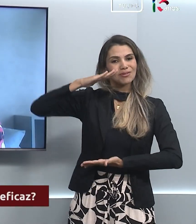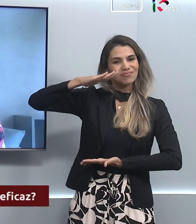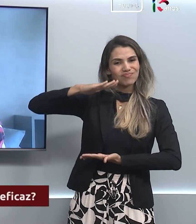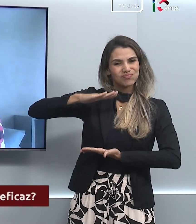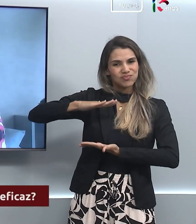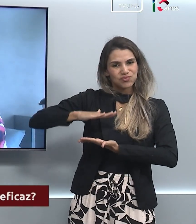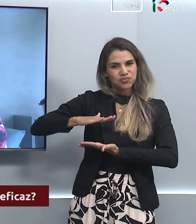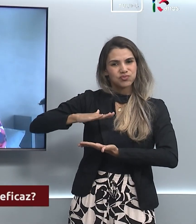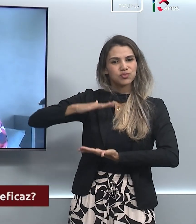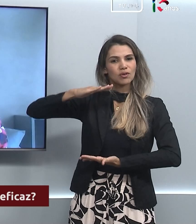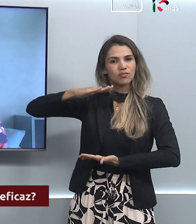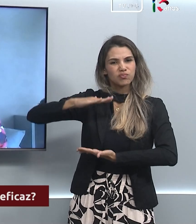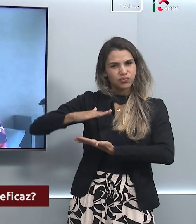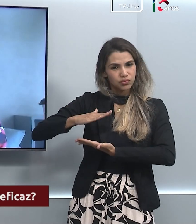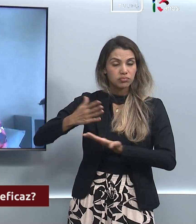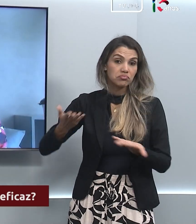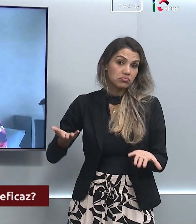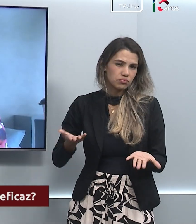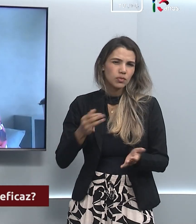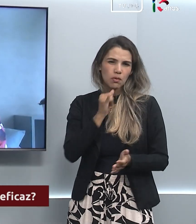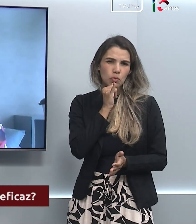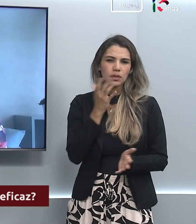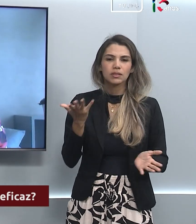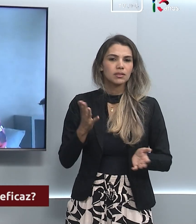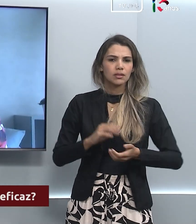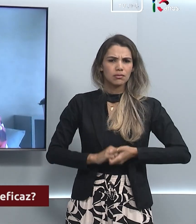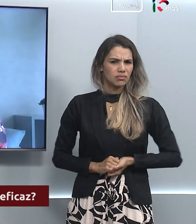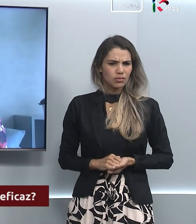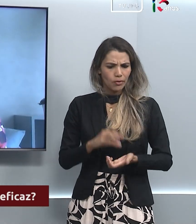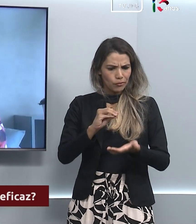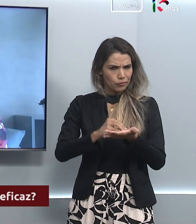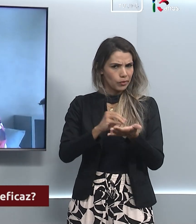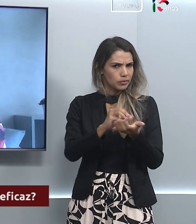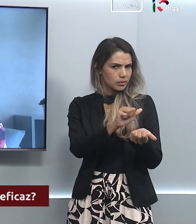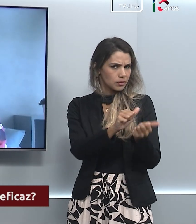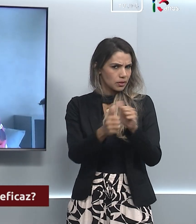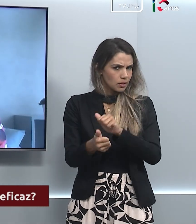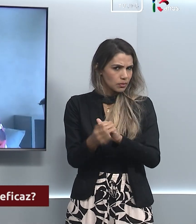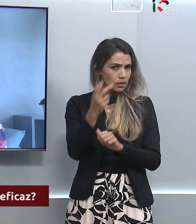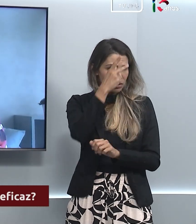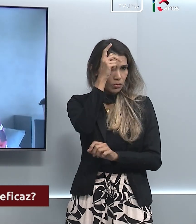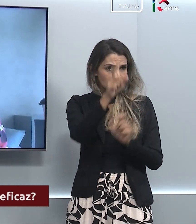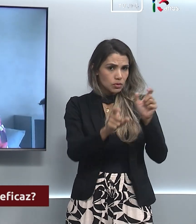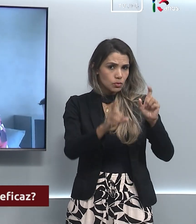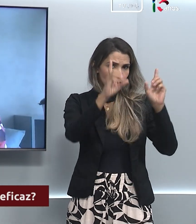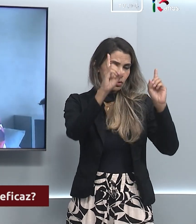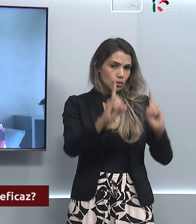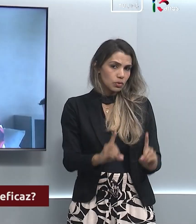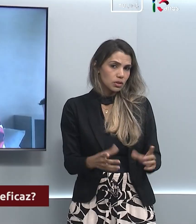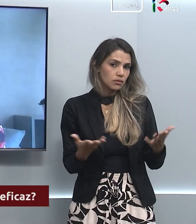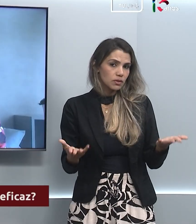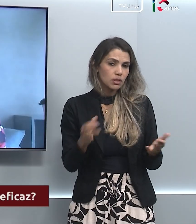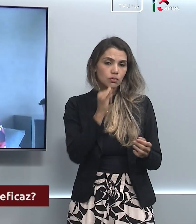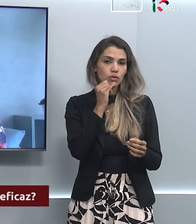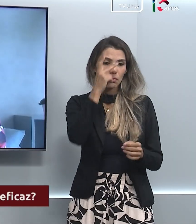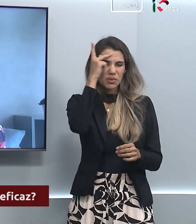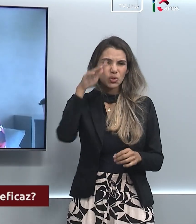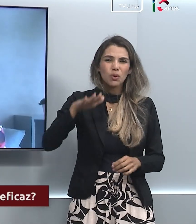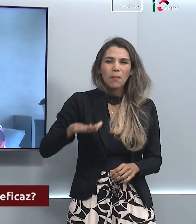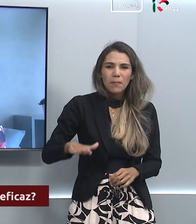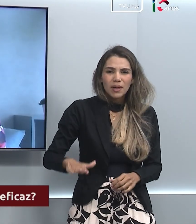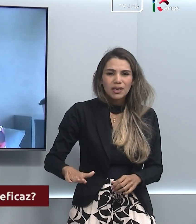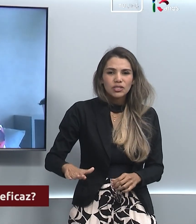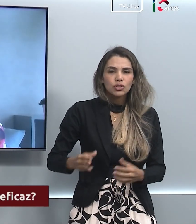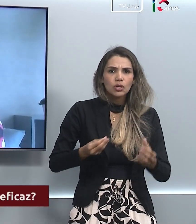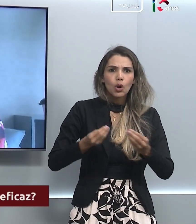mamografia. Se a gente para pensar, né? Não foi adaptada ainda para que as pessoas com deficiência de baixa estatura cheguem e façam